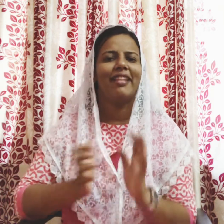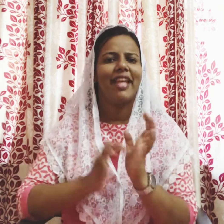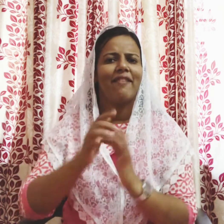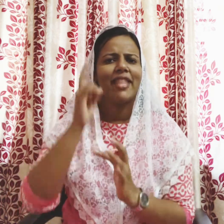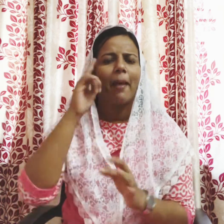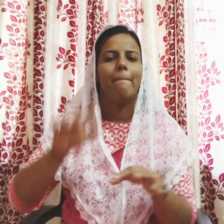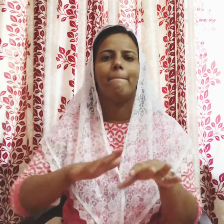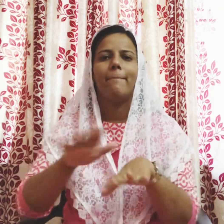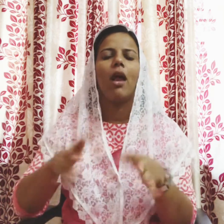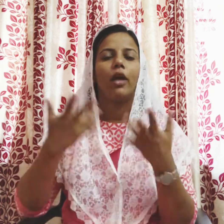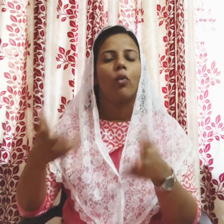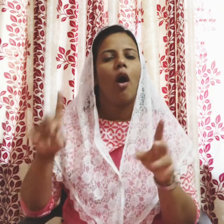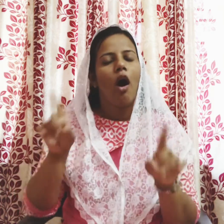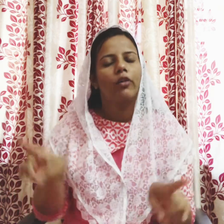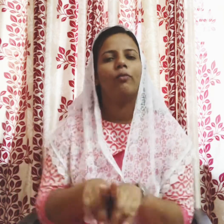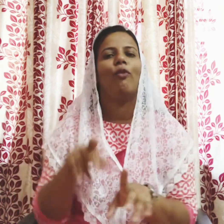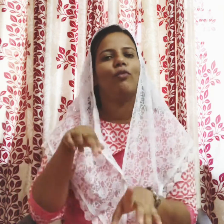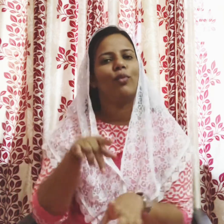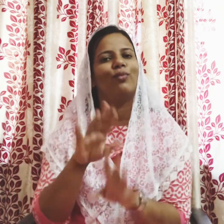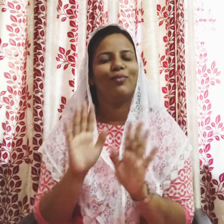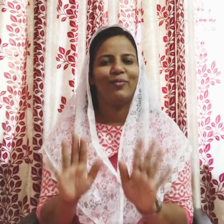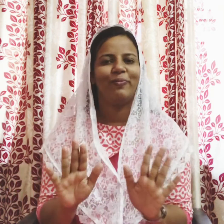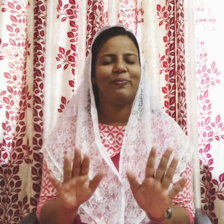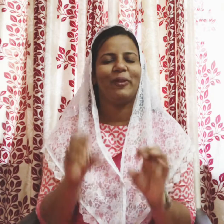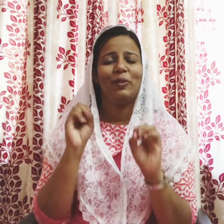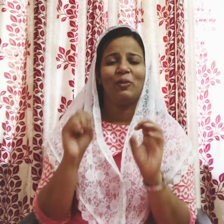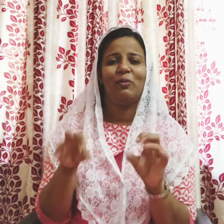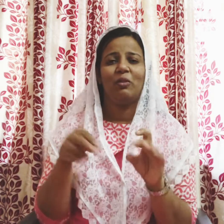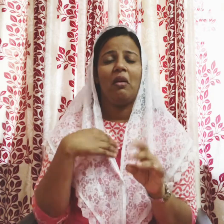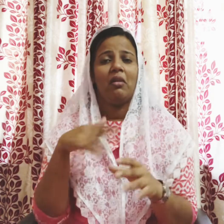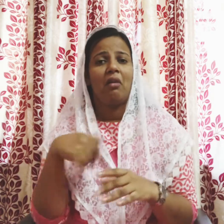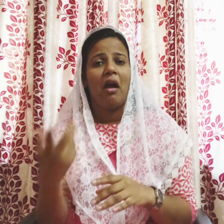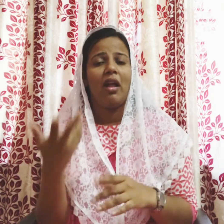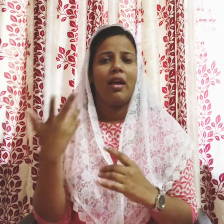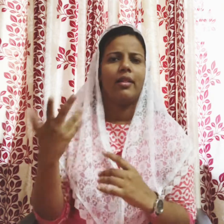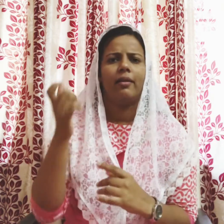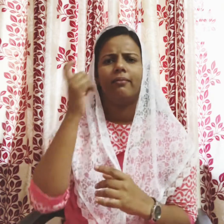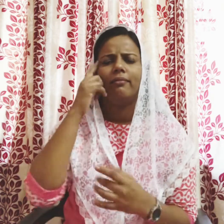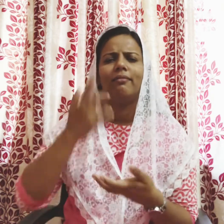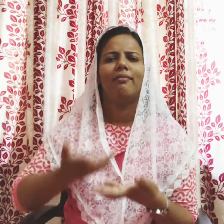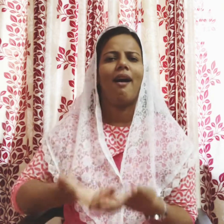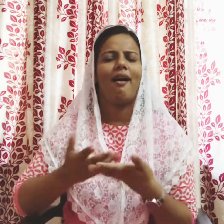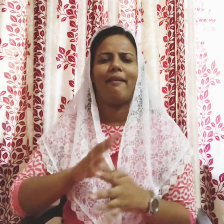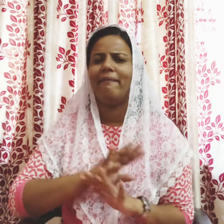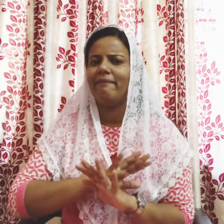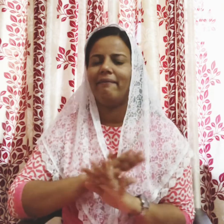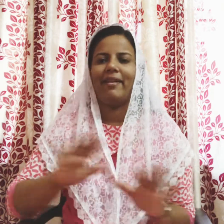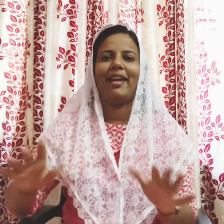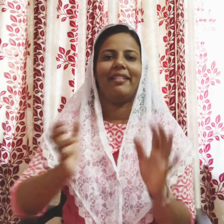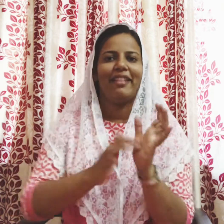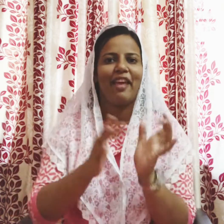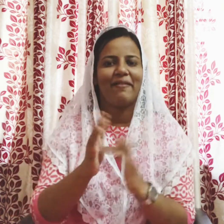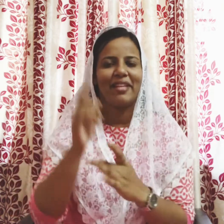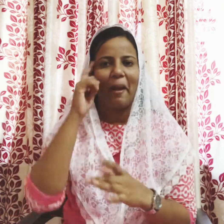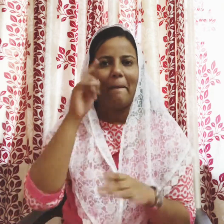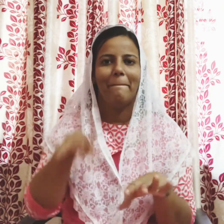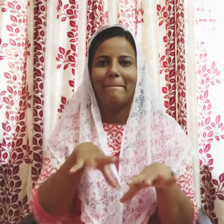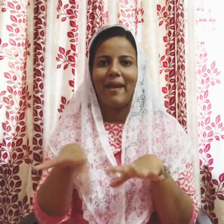പ്ലാൻ ചെയ്ത് അതാണ് നമ്മുടെ ജീവിതത്തിൽ നടക്കാൻ പോകുന്നത്. അതുകൊണ്ട് വെറുതെ നമ്മൾ അയ്യോ എന്തായിത്തീരും ഒന്നും ഓർത്ത് ഭാരപ്പെടേണ്ട, കർത്താവിൻ്റെ പ്ലാനിലാണ് നമ്മൾ